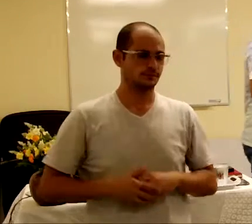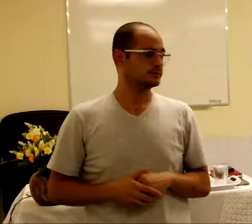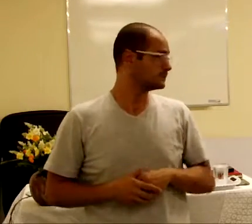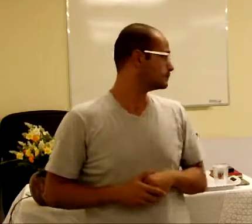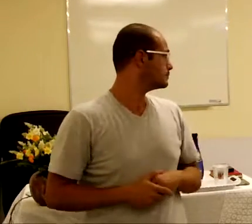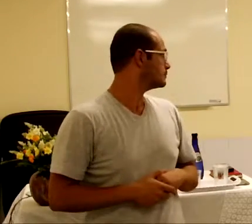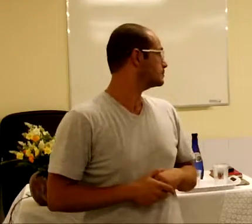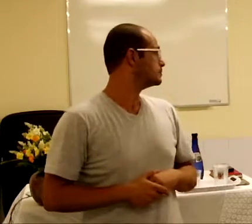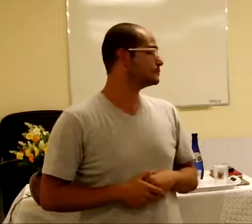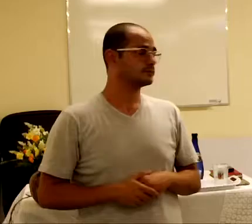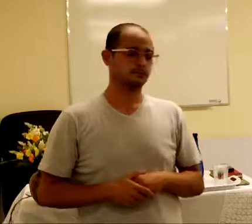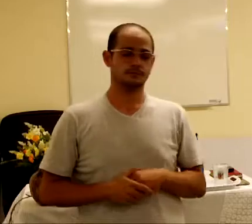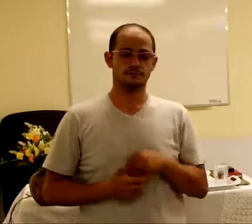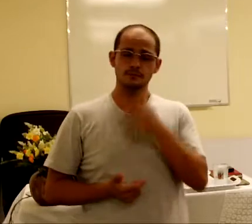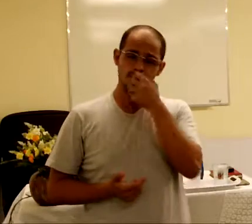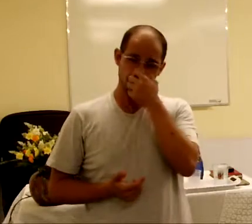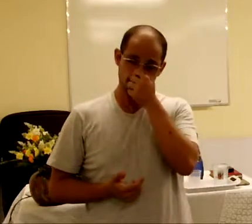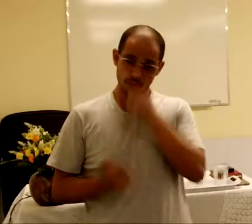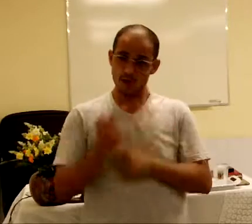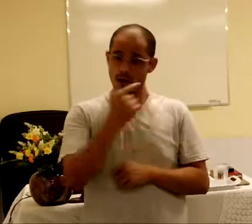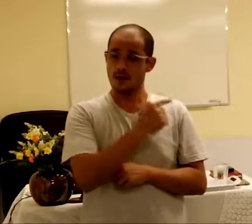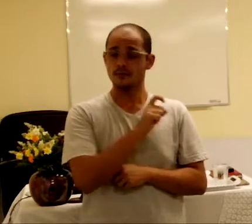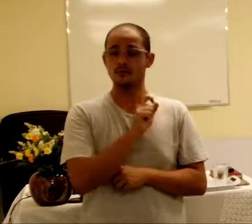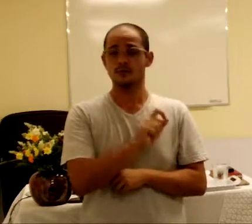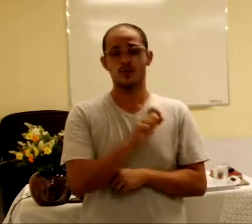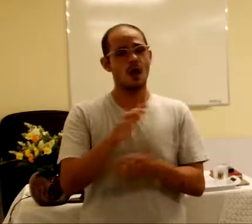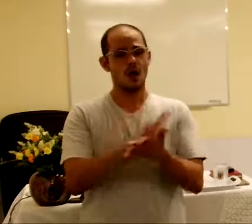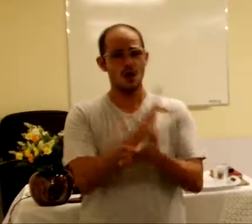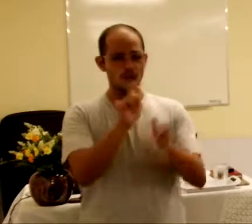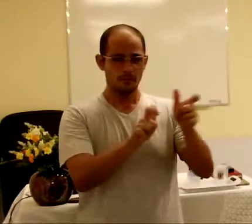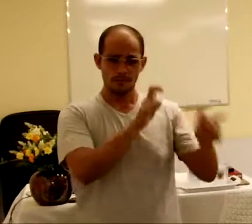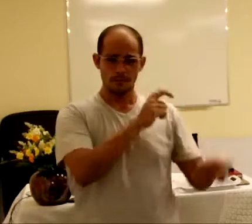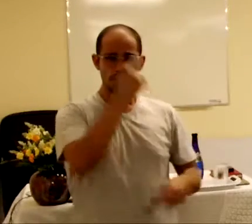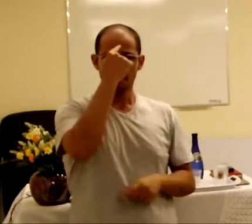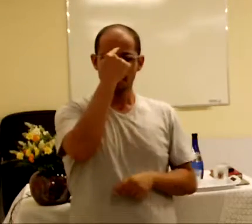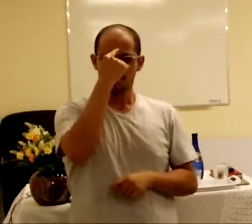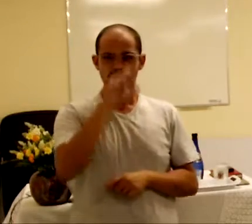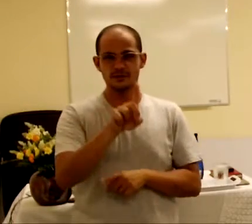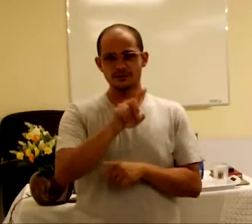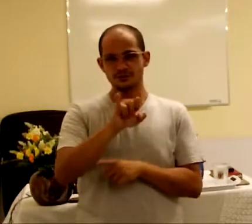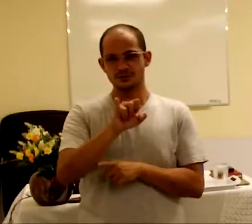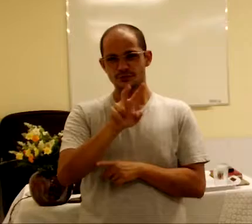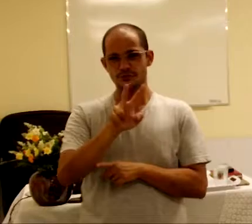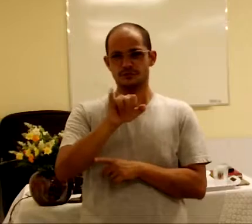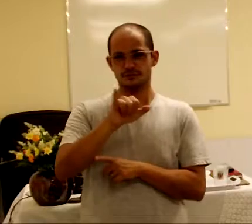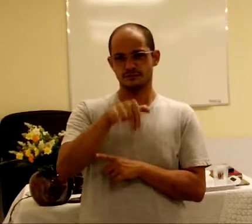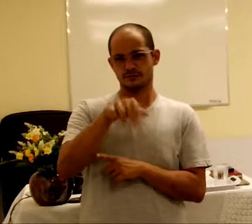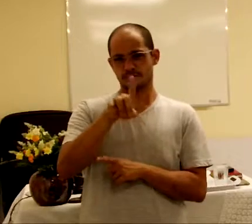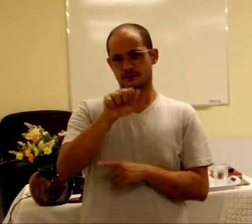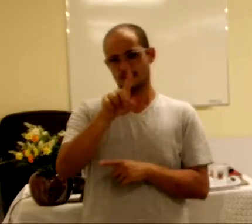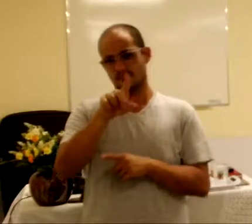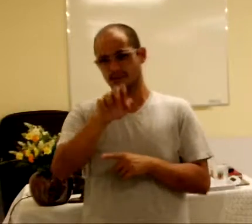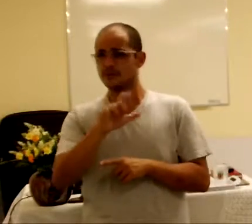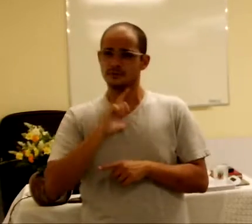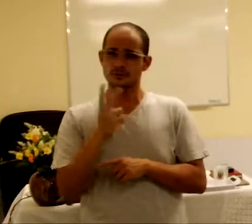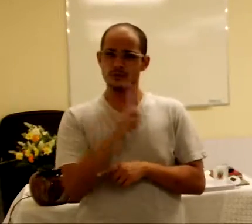Muitas dessas situações elas acabam sendo interpretadas como divindades, né? Acabam recebendo nomes e considerados